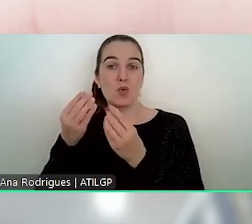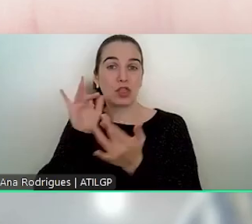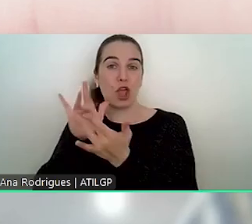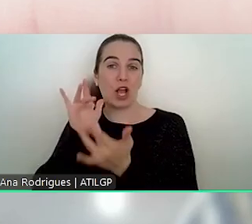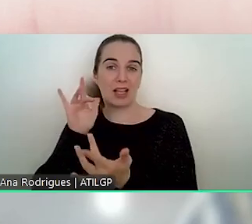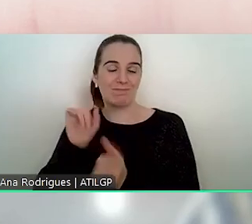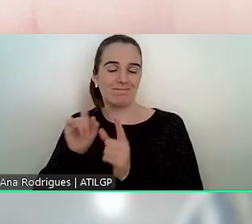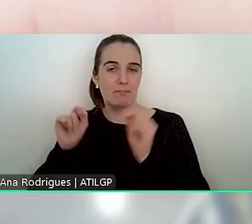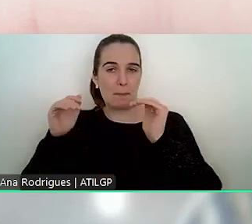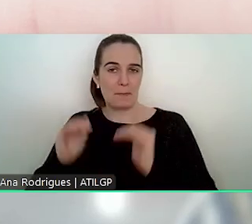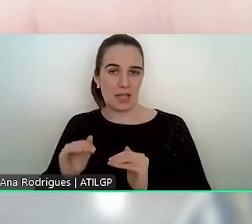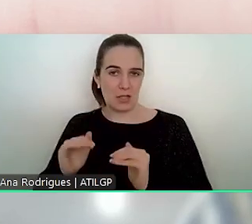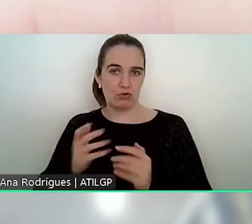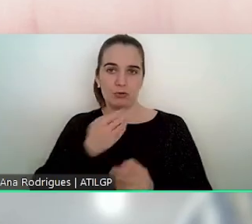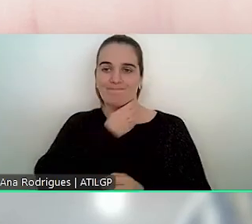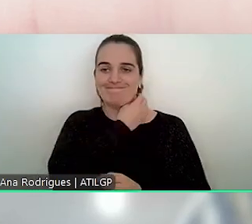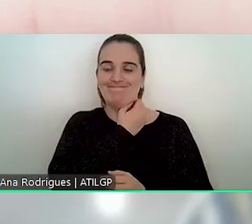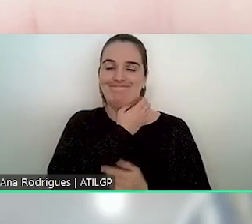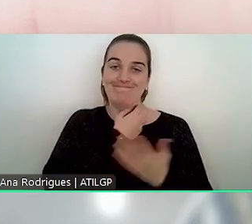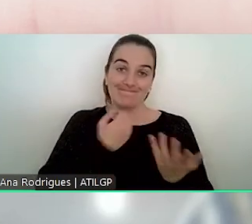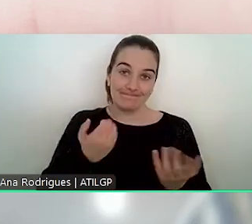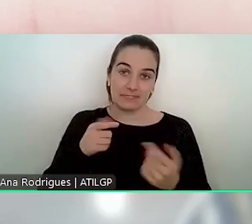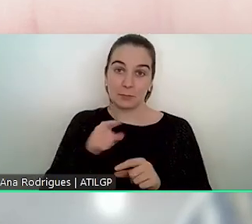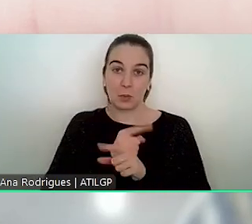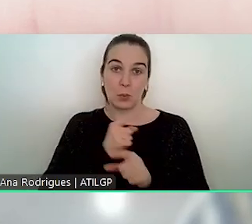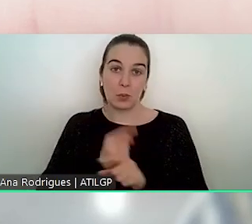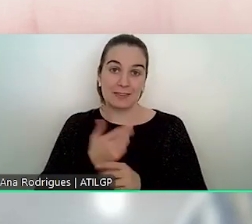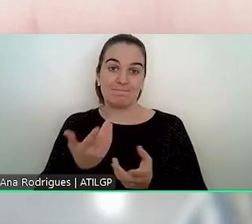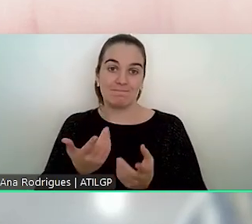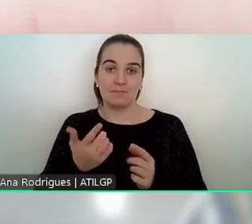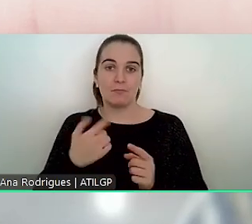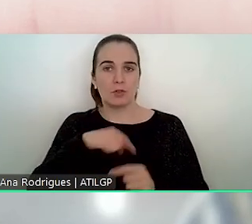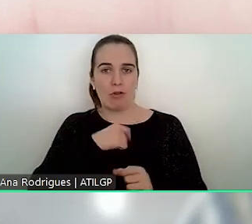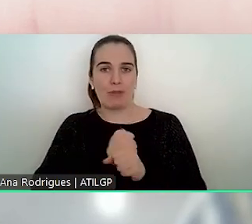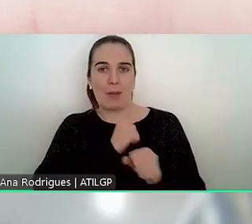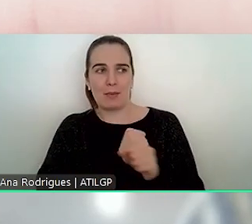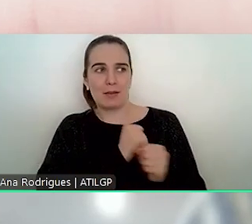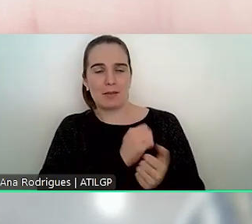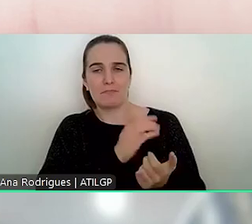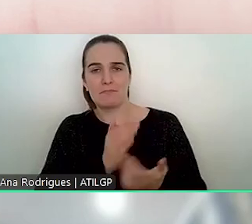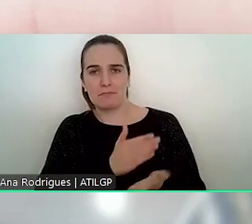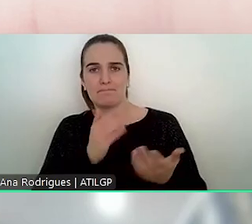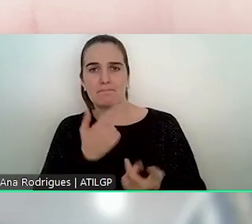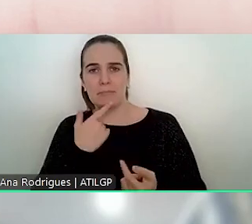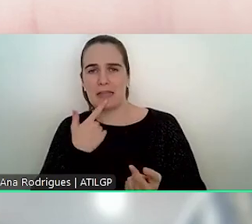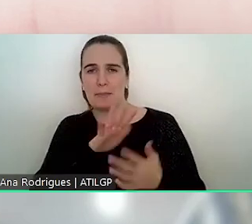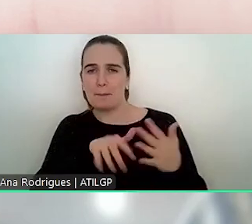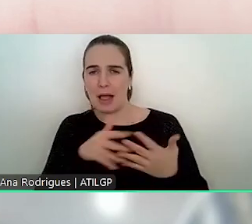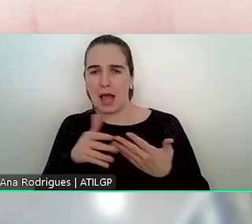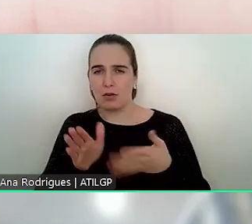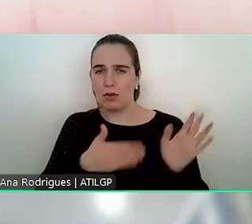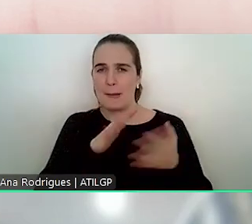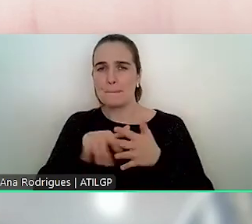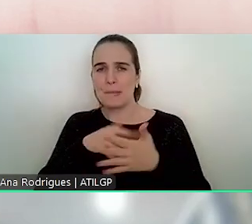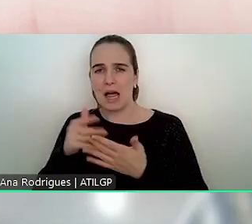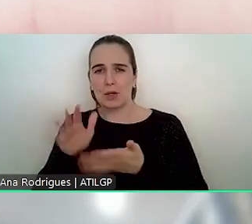posso dizer que, de alguma maneira, é algo que vai ficando evidente a nível dos vários planos de ação